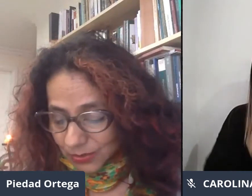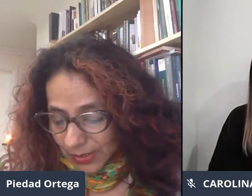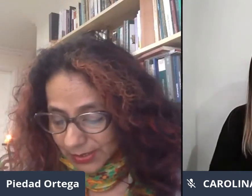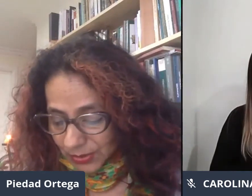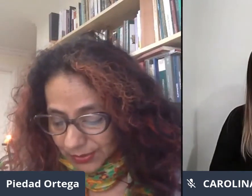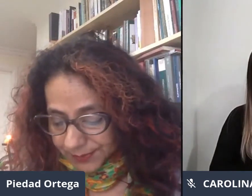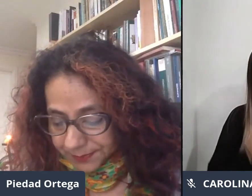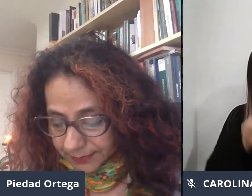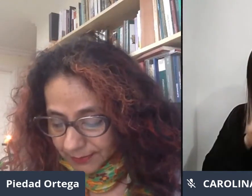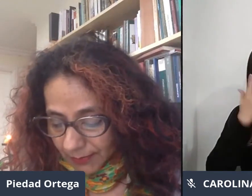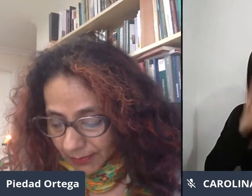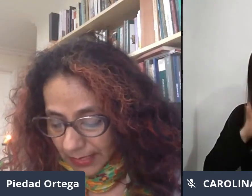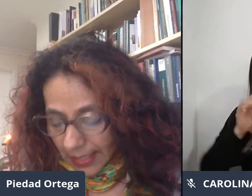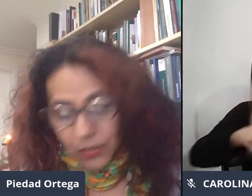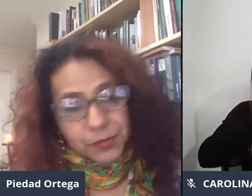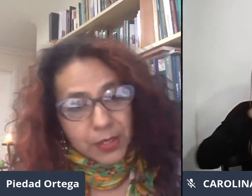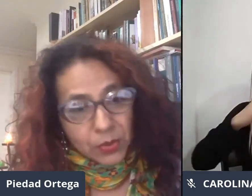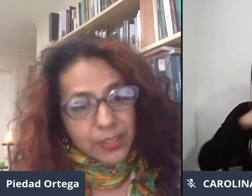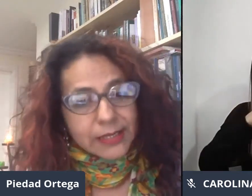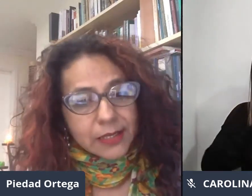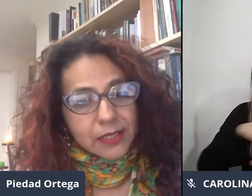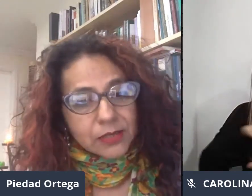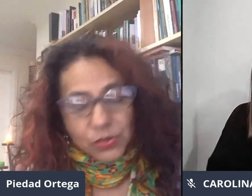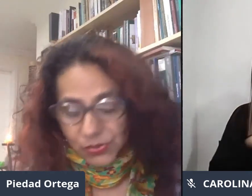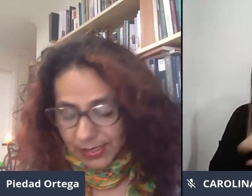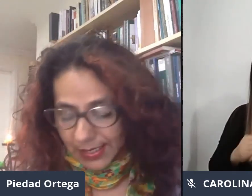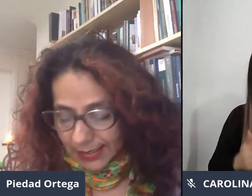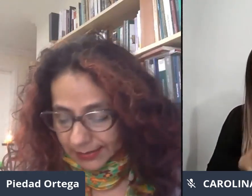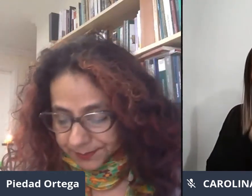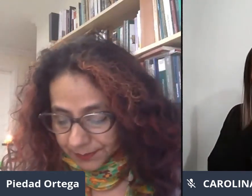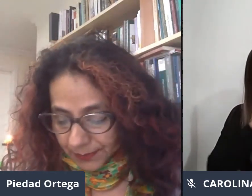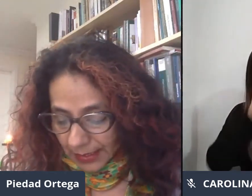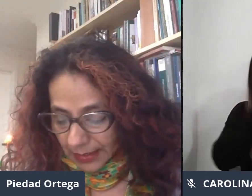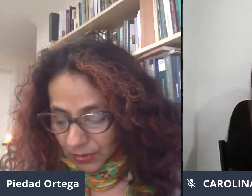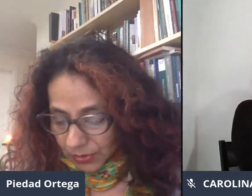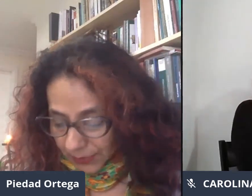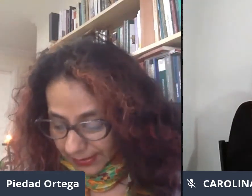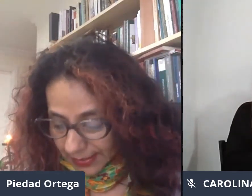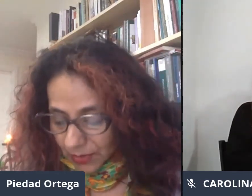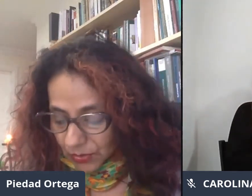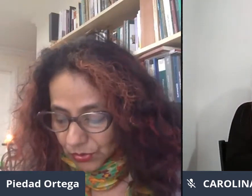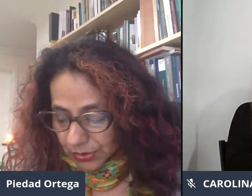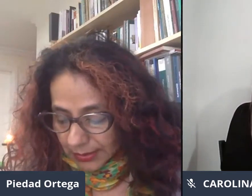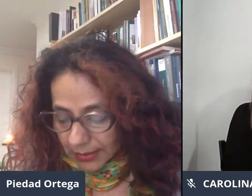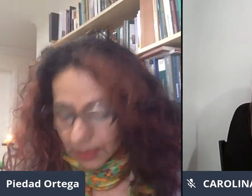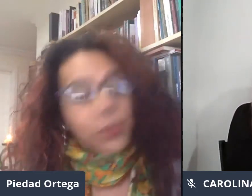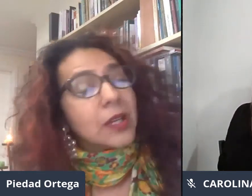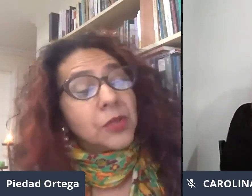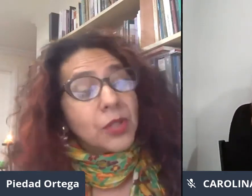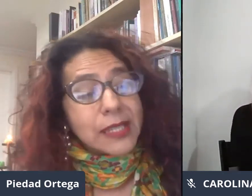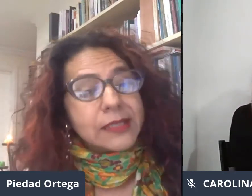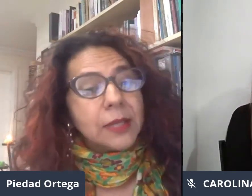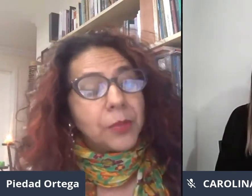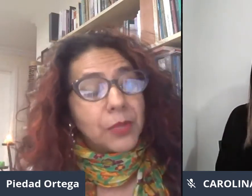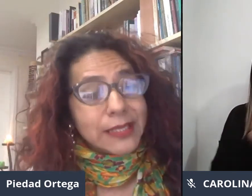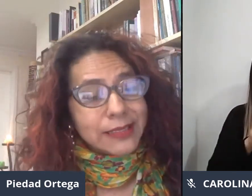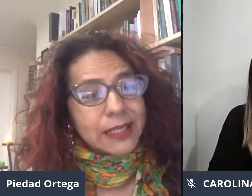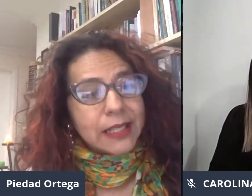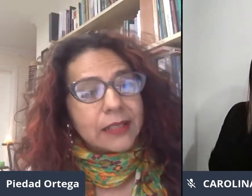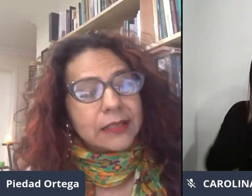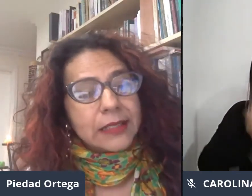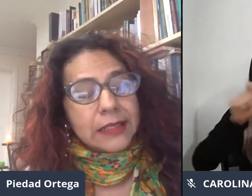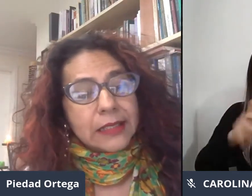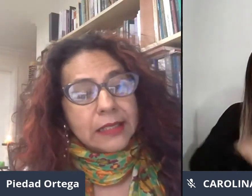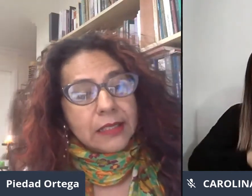en esta situación: los menores en riesgo social, los afectados por la violencia